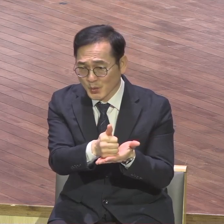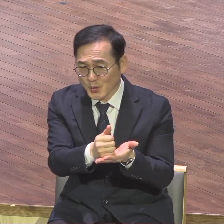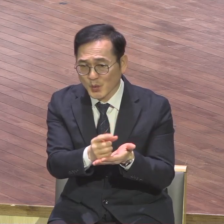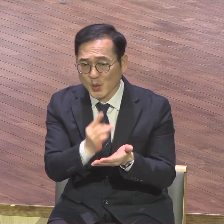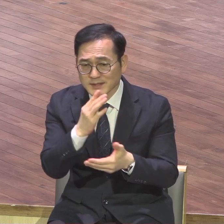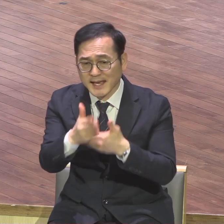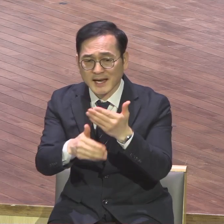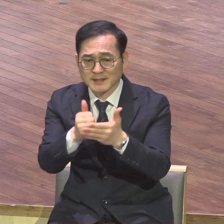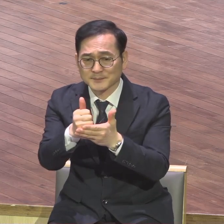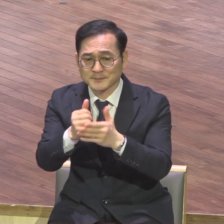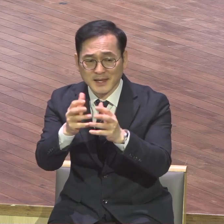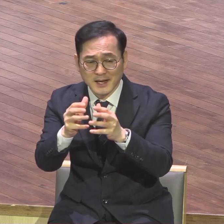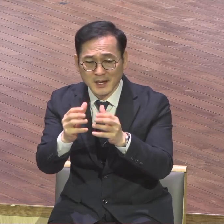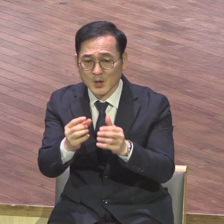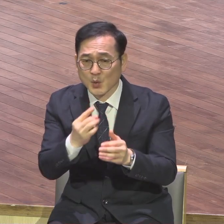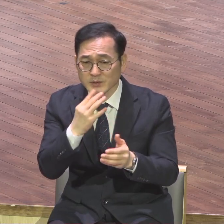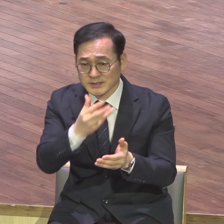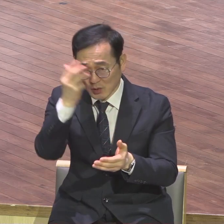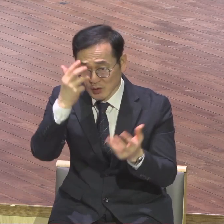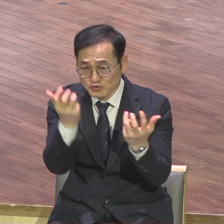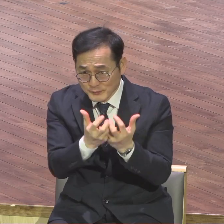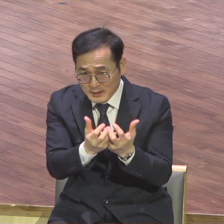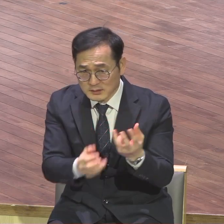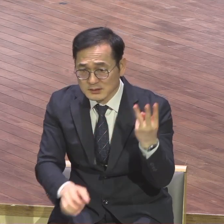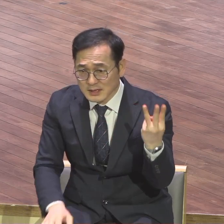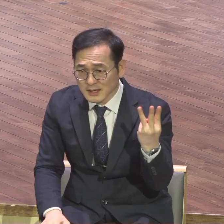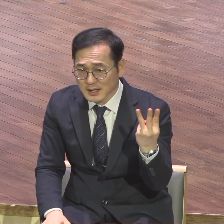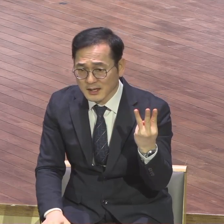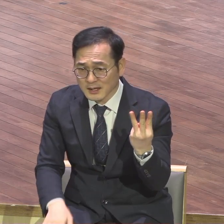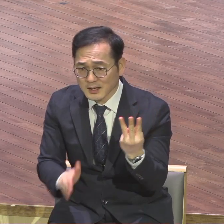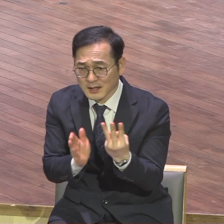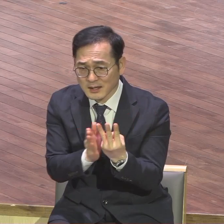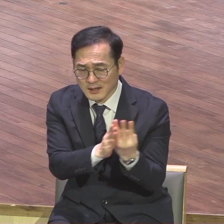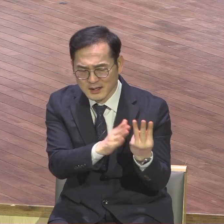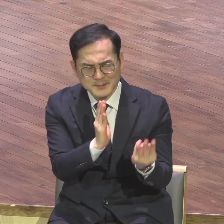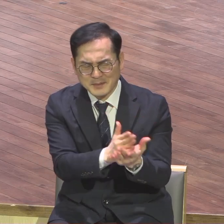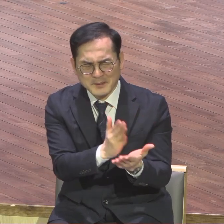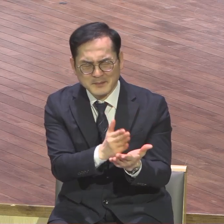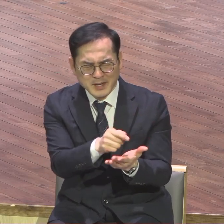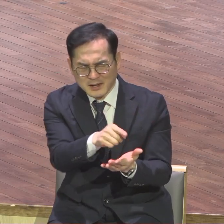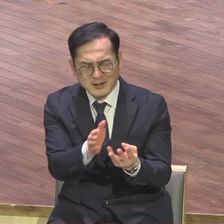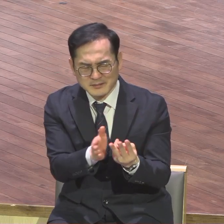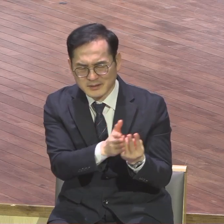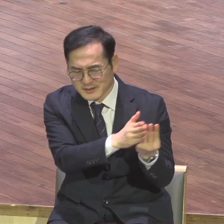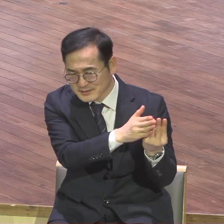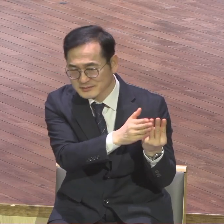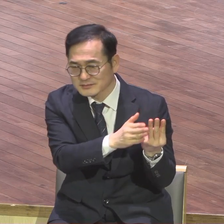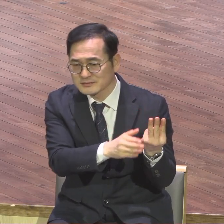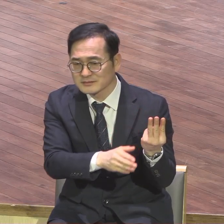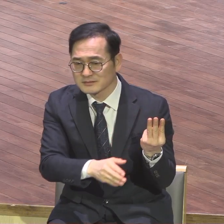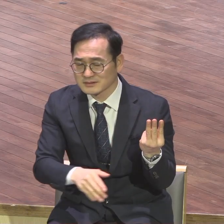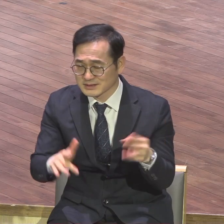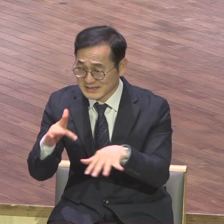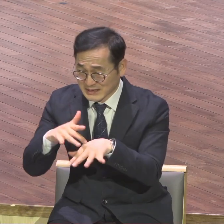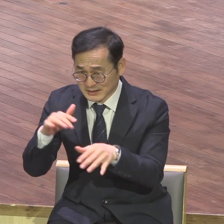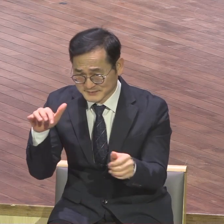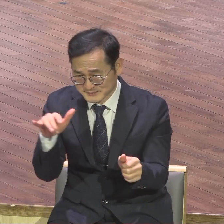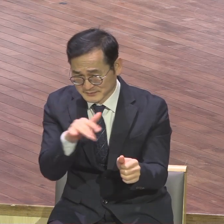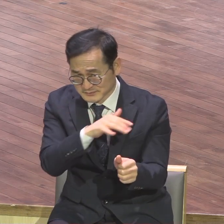우리가 영적으로 깨어서 파수꾼의 삶을 살아라라고 그렇게 말하는데, 오늘 본문 말씀 통해 예언계 모든